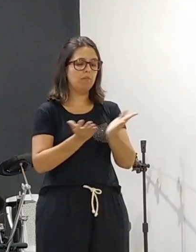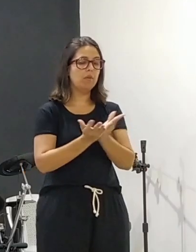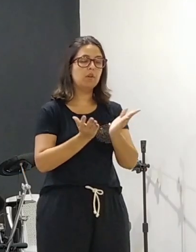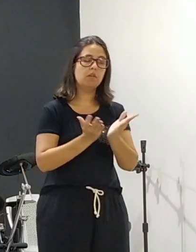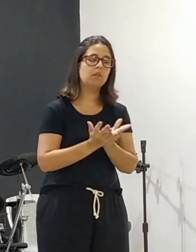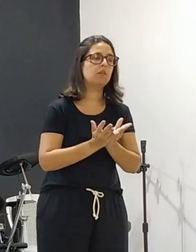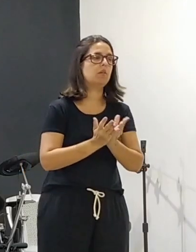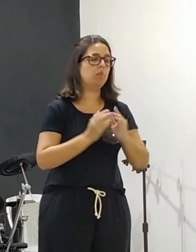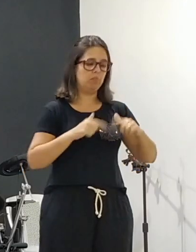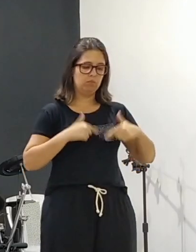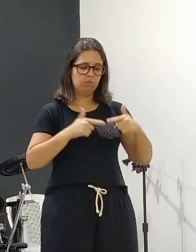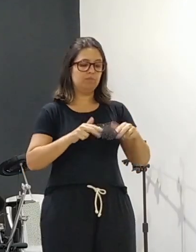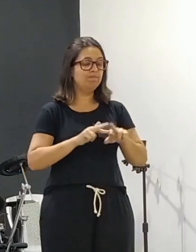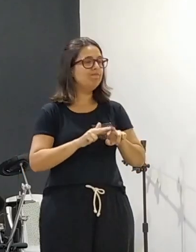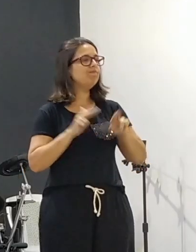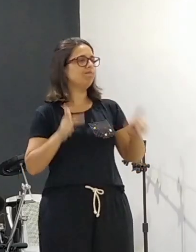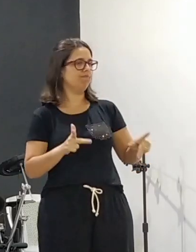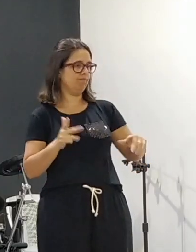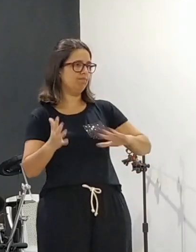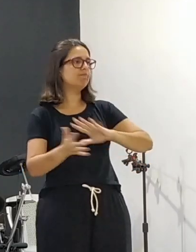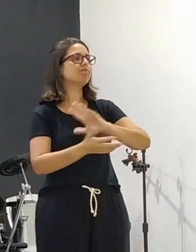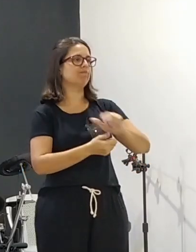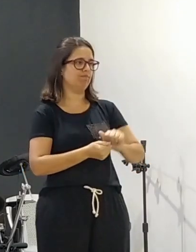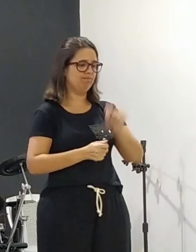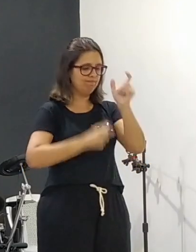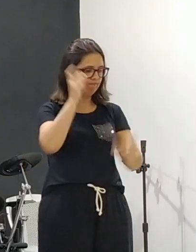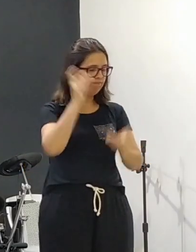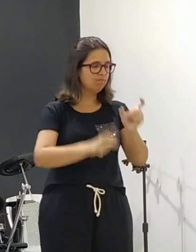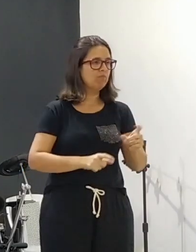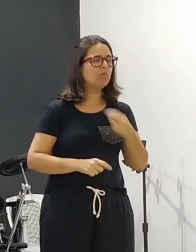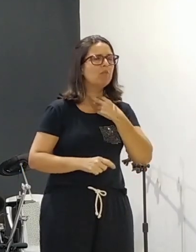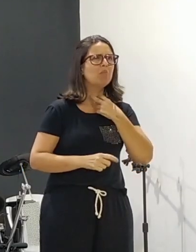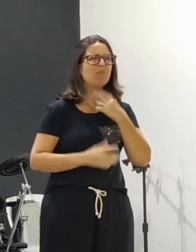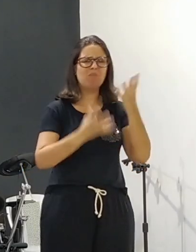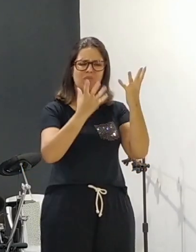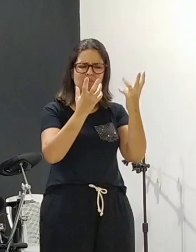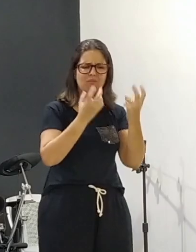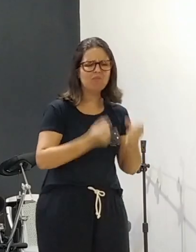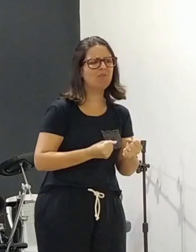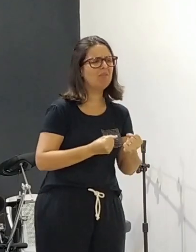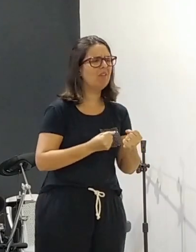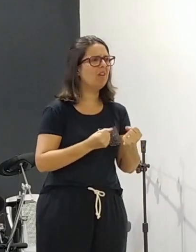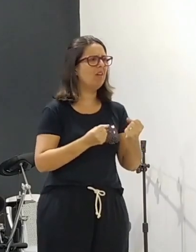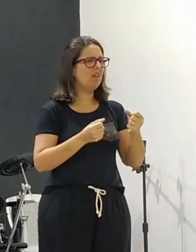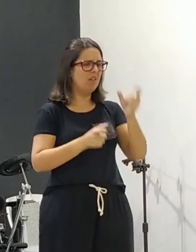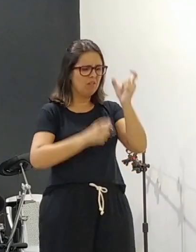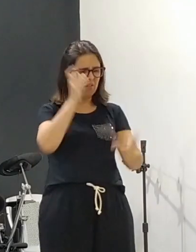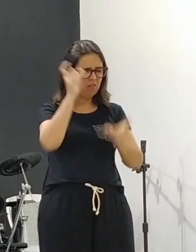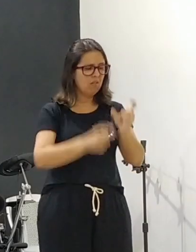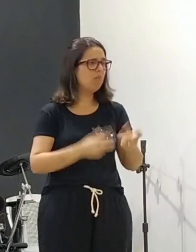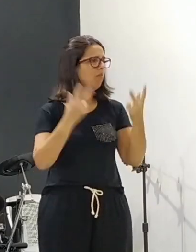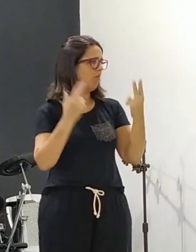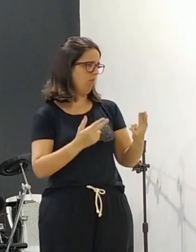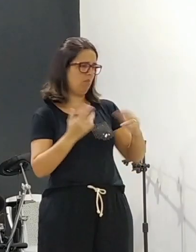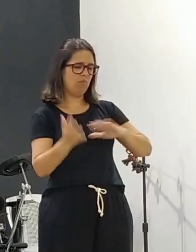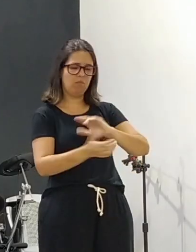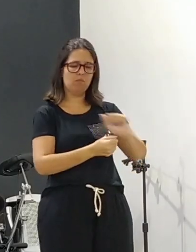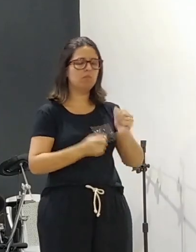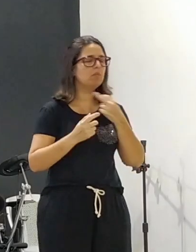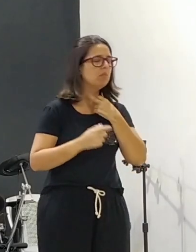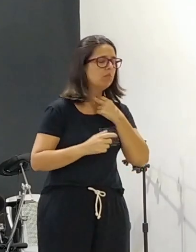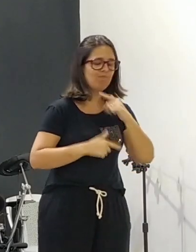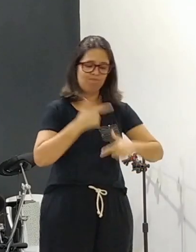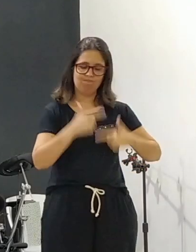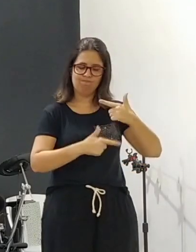padrão diferente desse mundo. Nós não podemos nos conformar, nos amoldar a esse mundo. Nós precisamos lutar